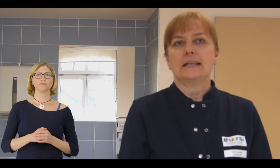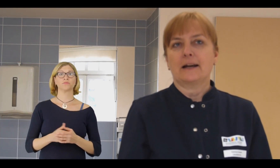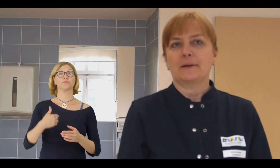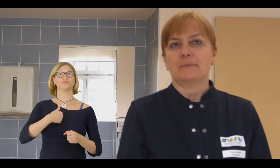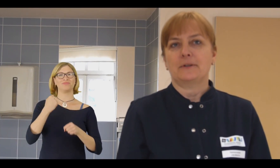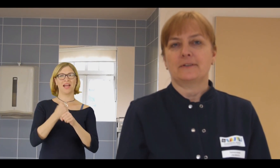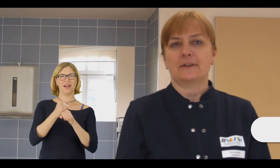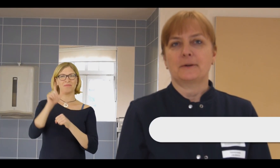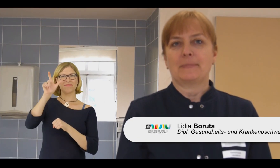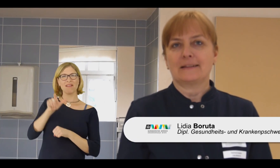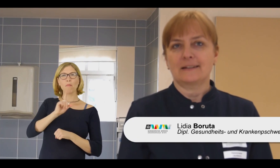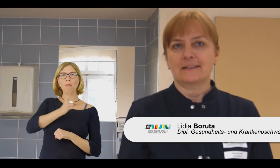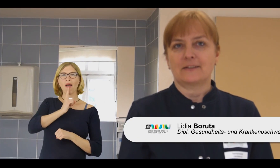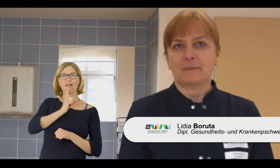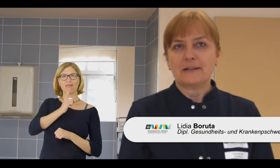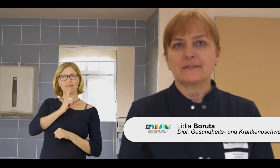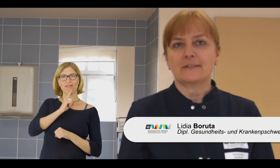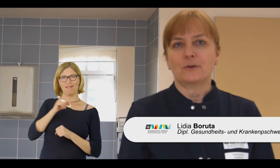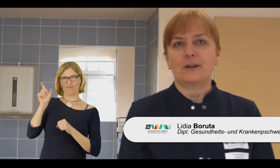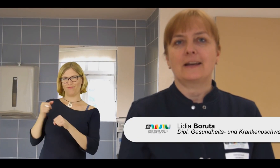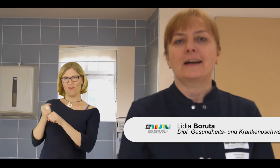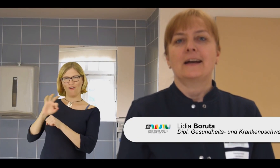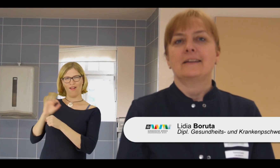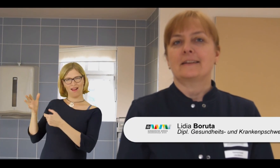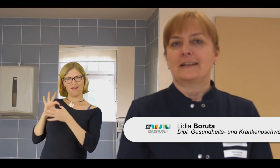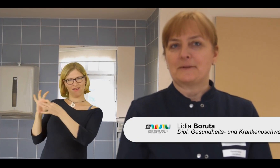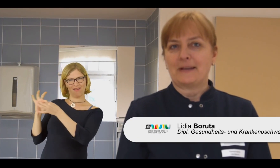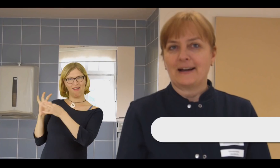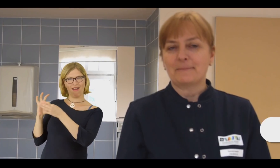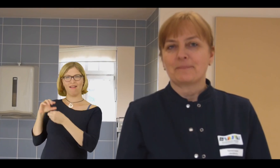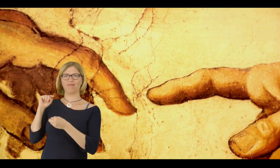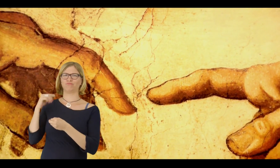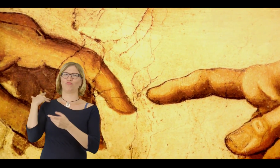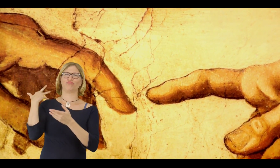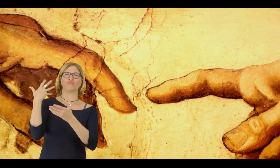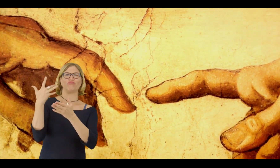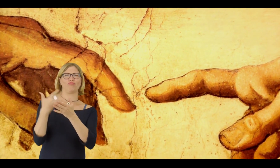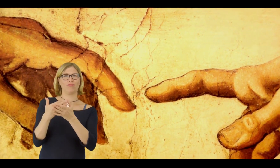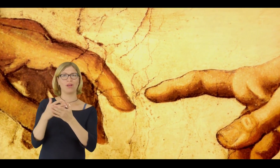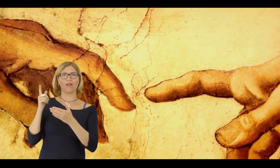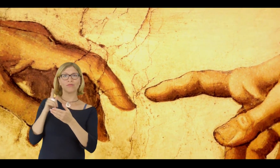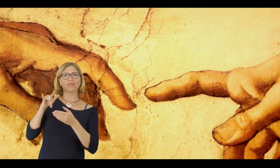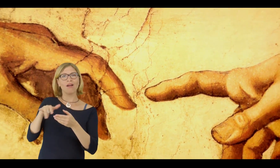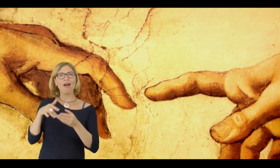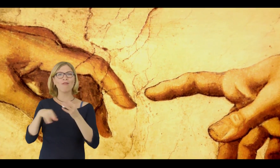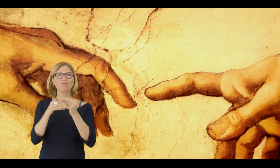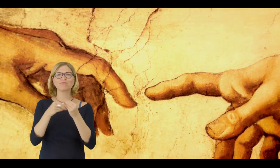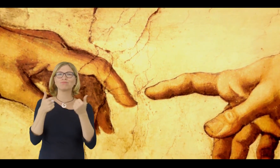Ich arbeite mit Patrick als Arbeitskollege seit einem Jahr. Keine Probleme in der